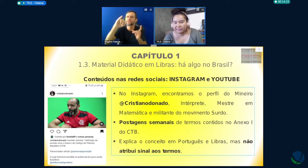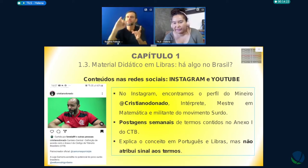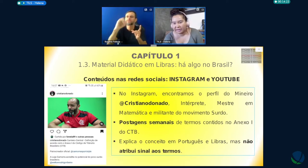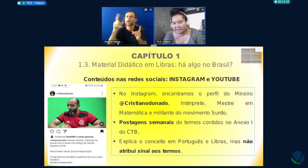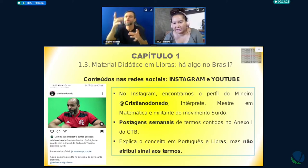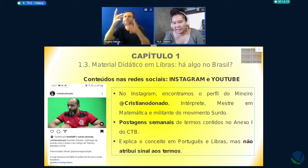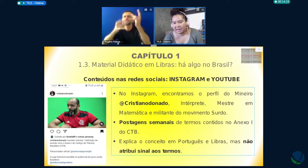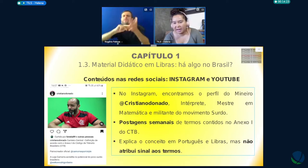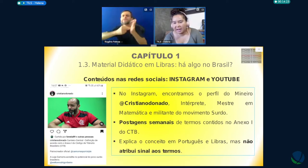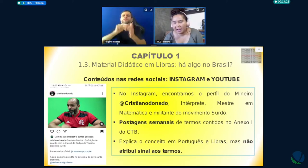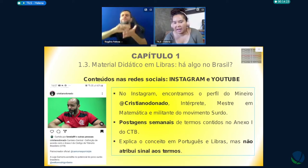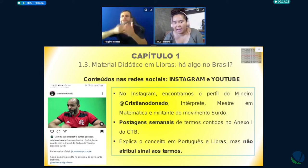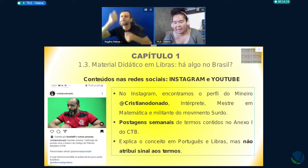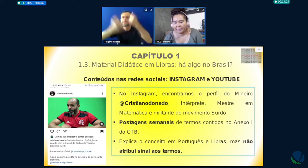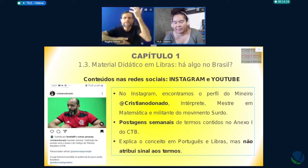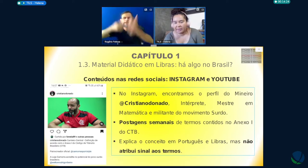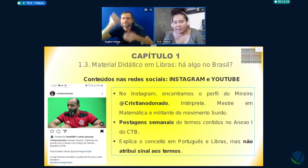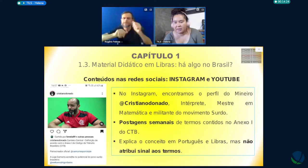detalhar e trazer